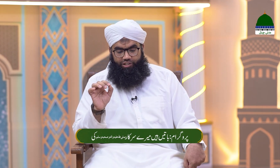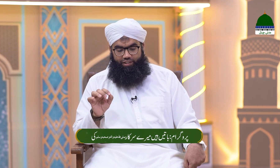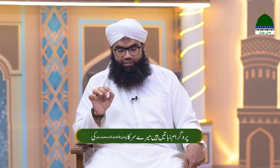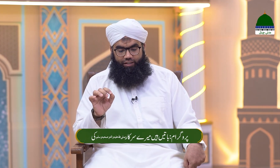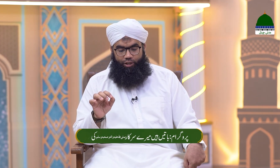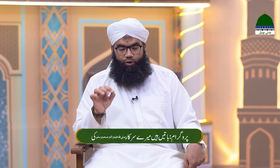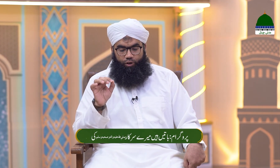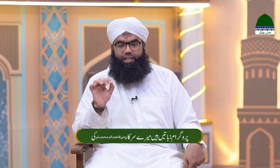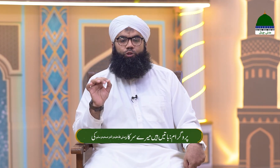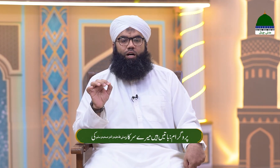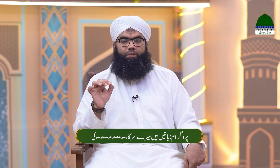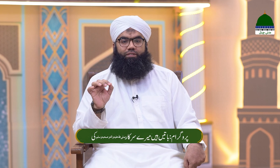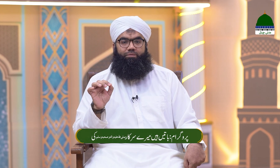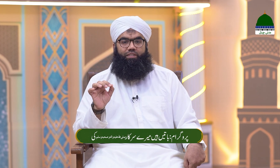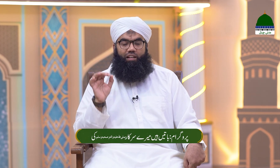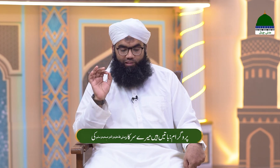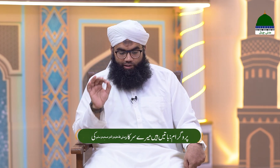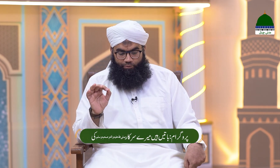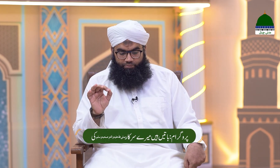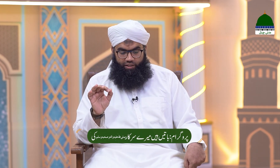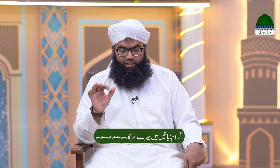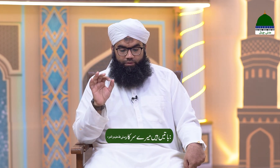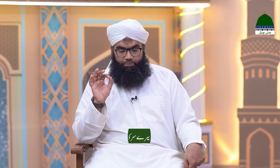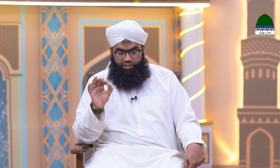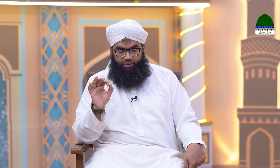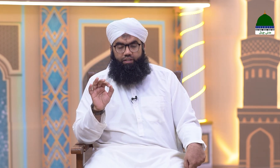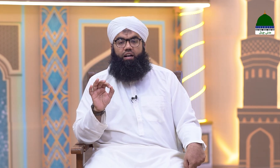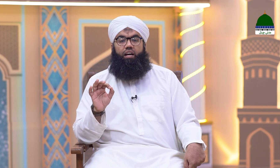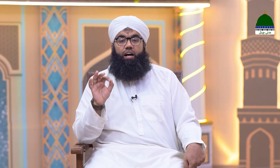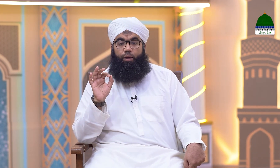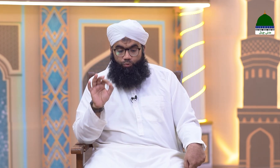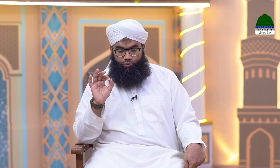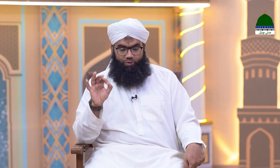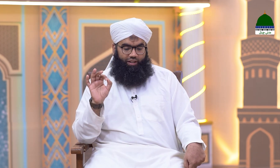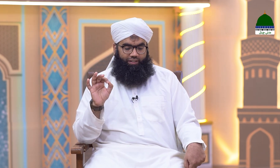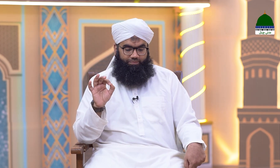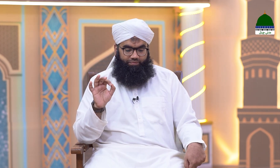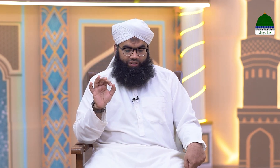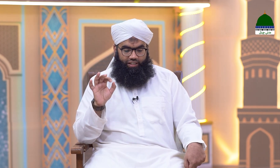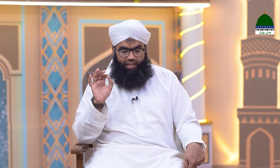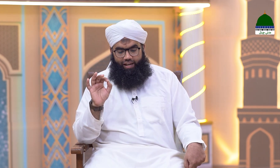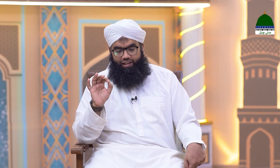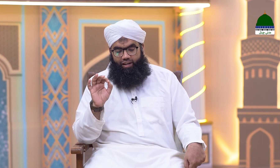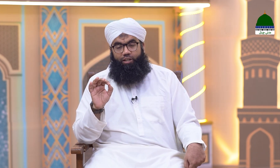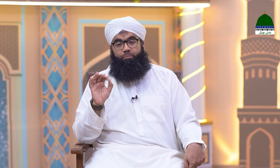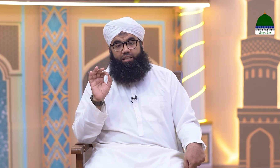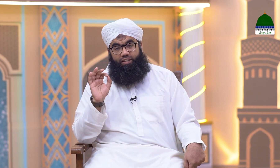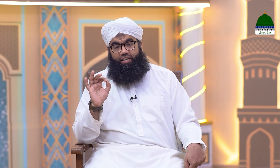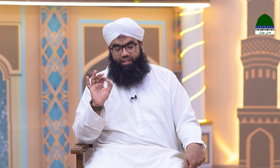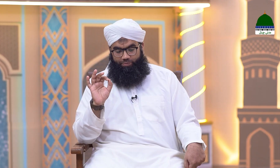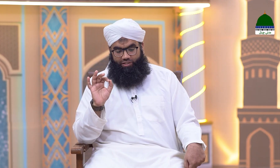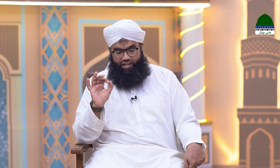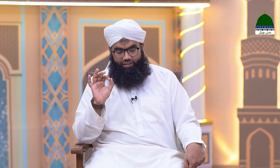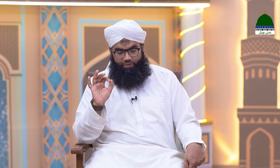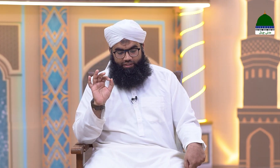کے نیچے رکھتے اور یہ دعا پڑھتے، اللہم بسمک اموت و احیا، یعنی اے اللہ میں